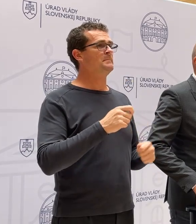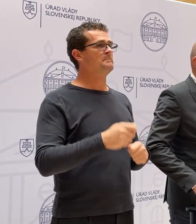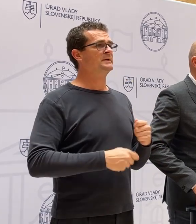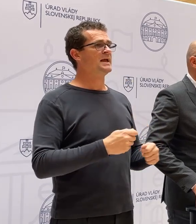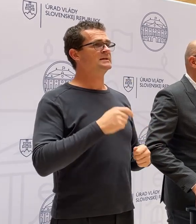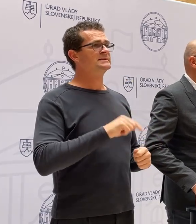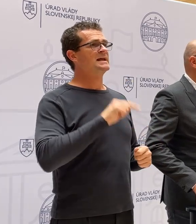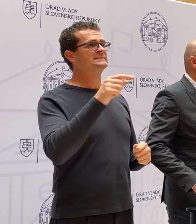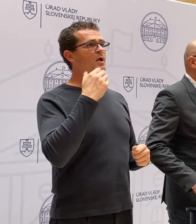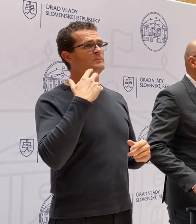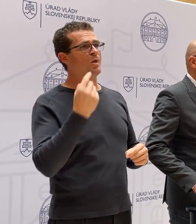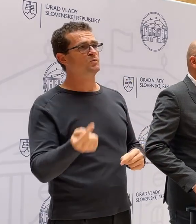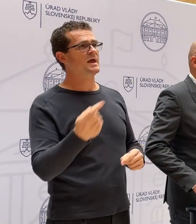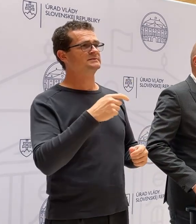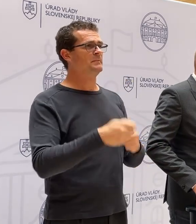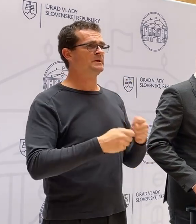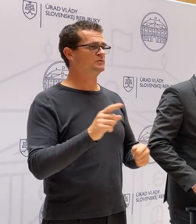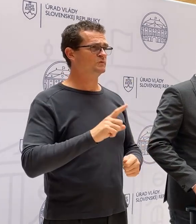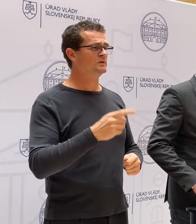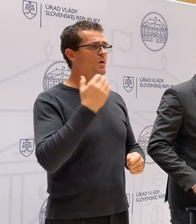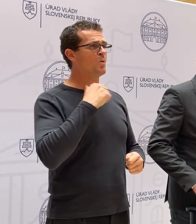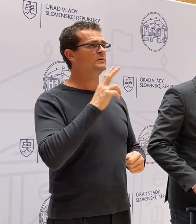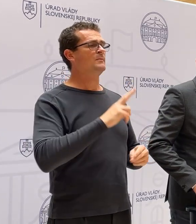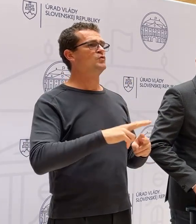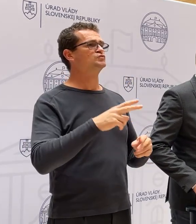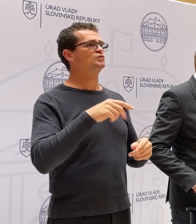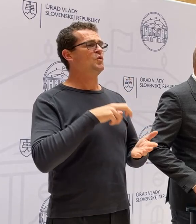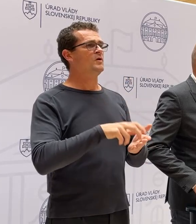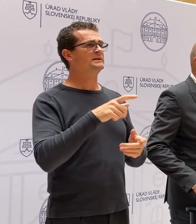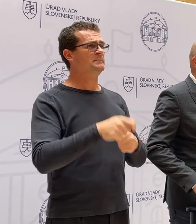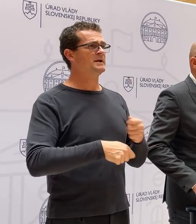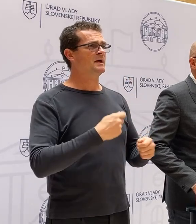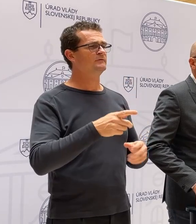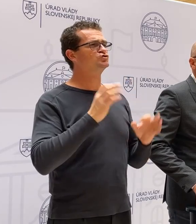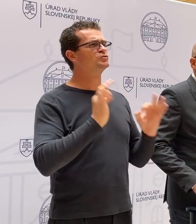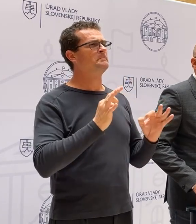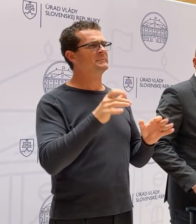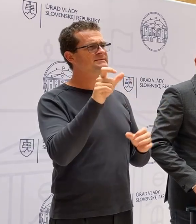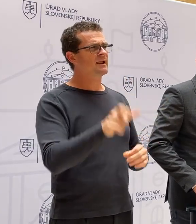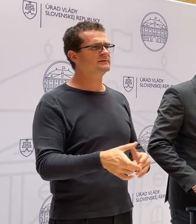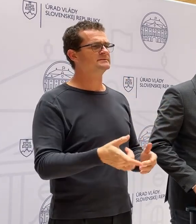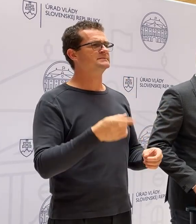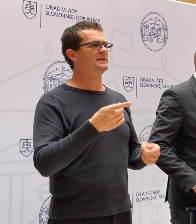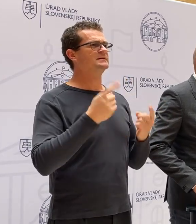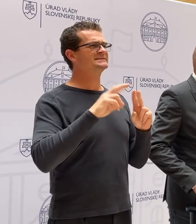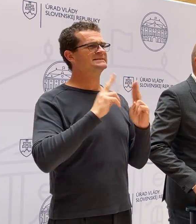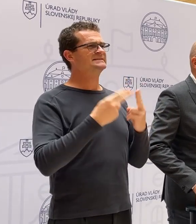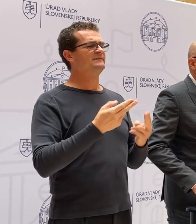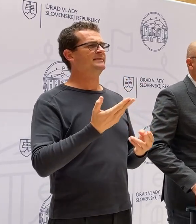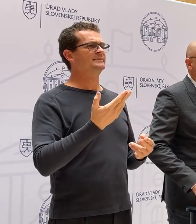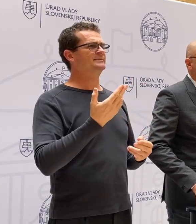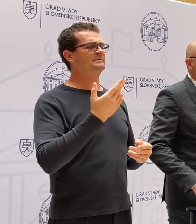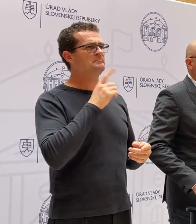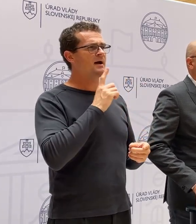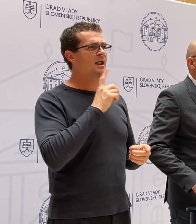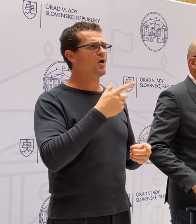musí chodiť za ľuďmi, nie ľudia za prácou. Ľudia môžu chodiť za prácou v prípade nejakých špecialistov, ktorých je na svete 5,5, ale